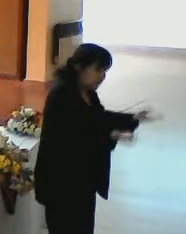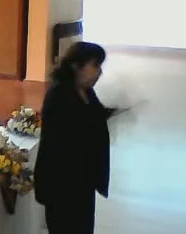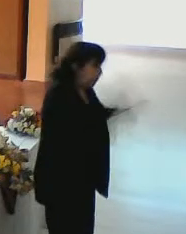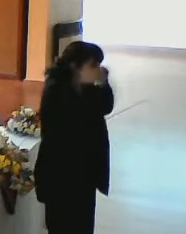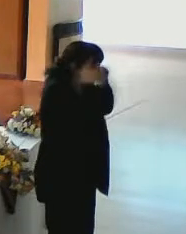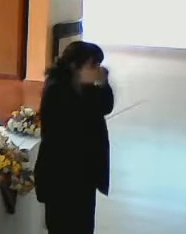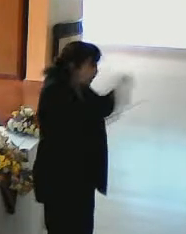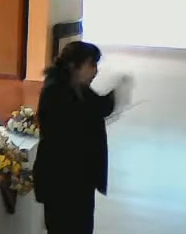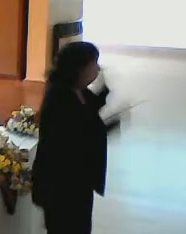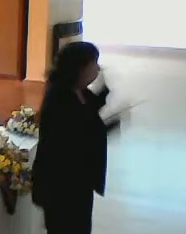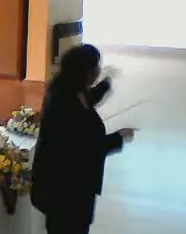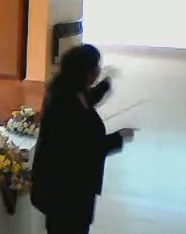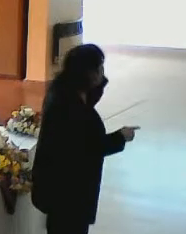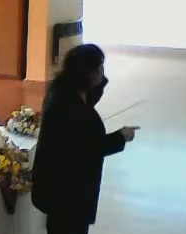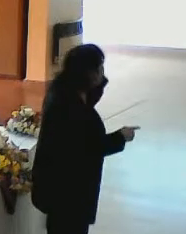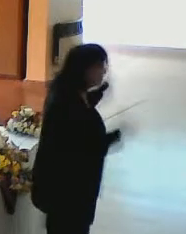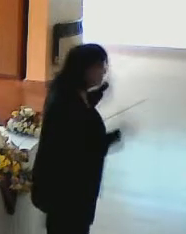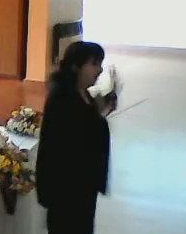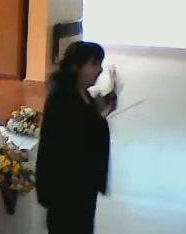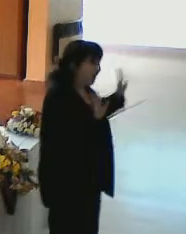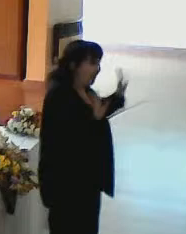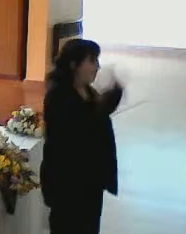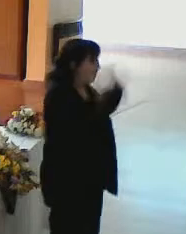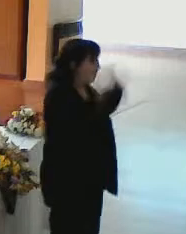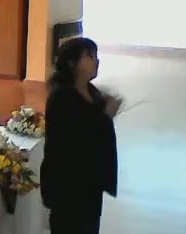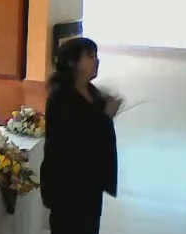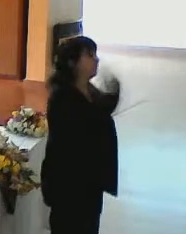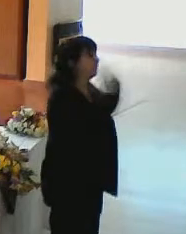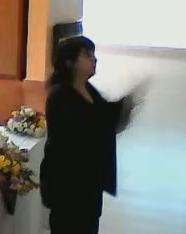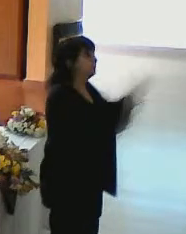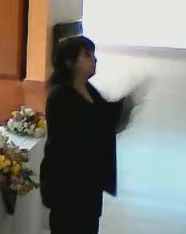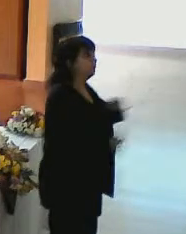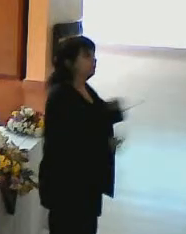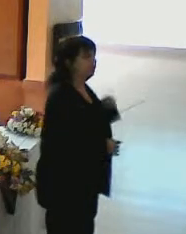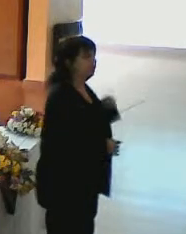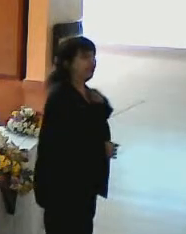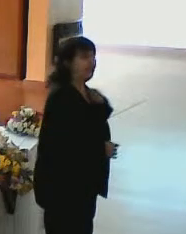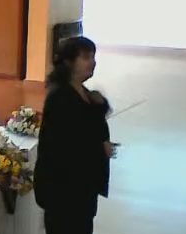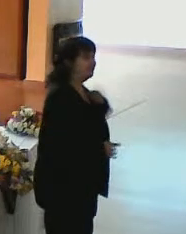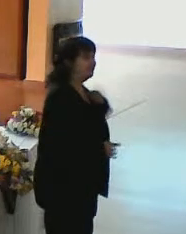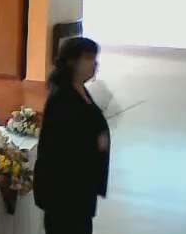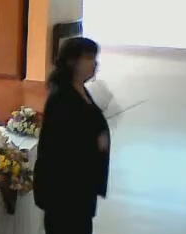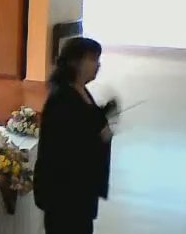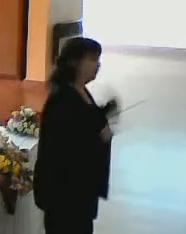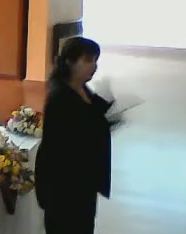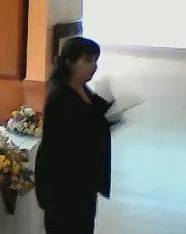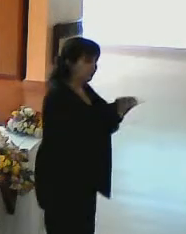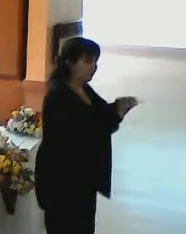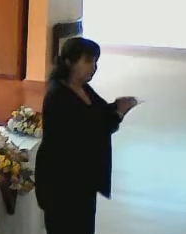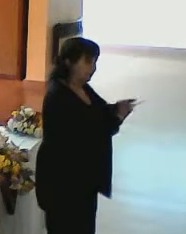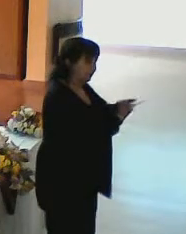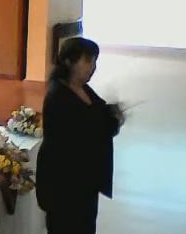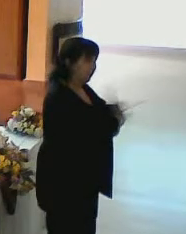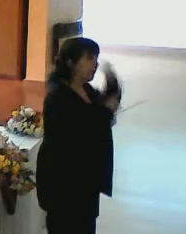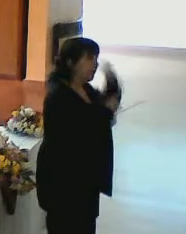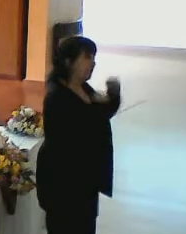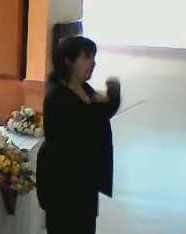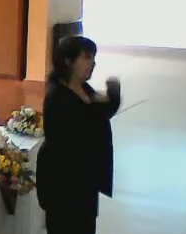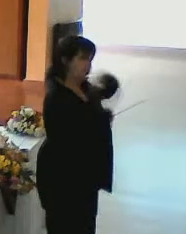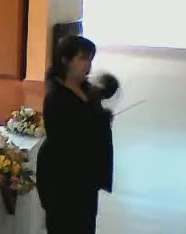cuestión de lo que quiera hacer, no puede gustar. Es un trastorno originado en su sistema